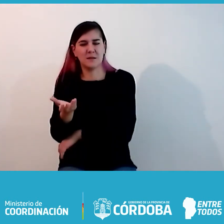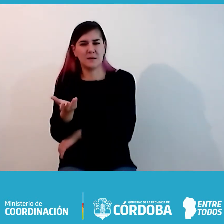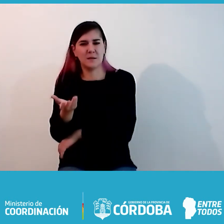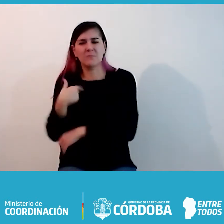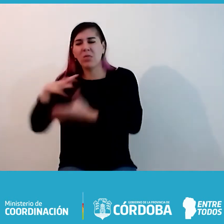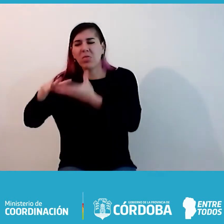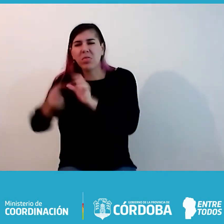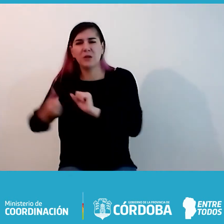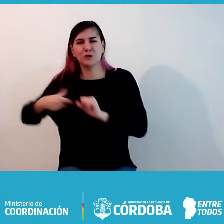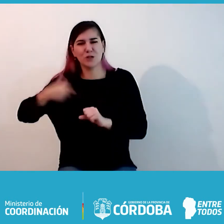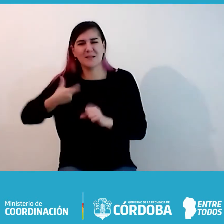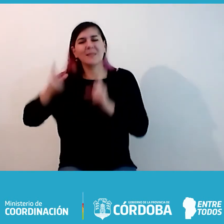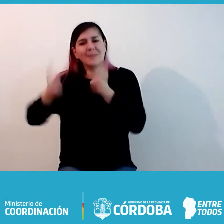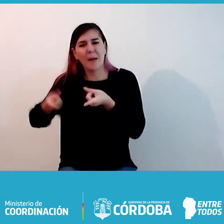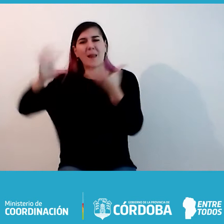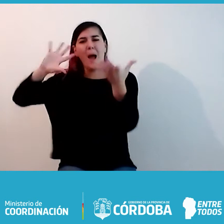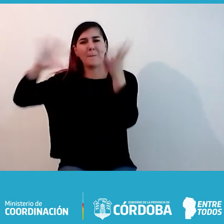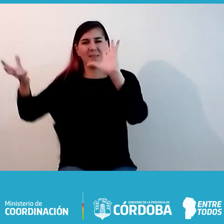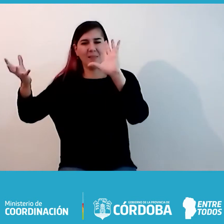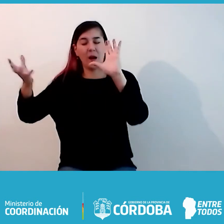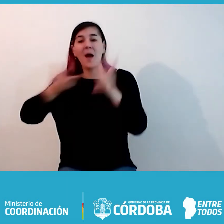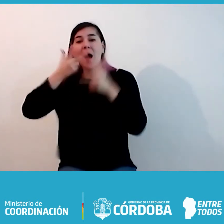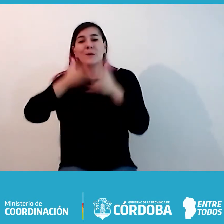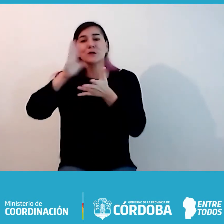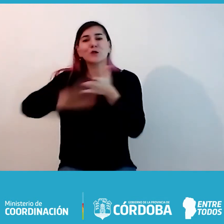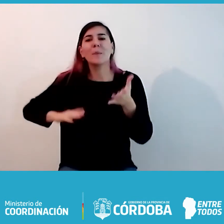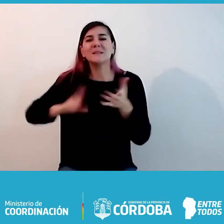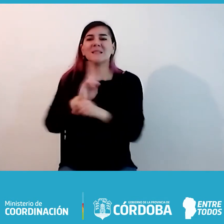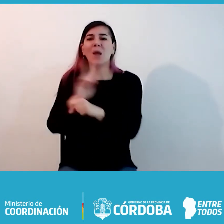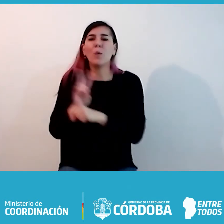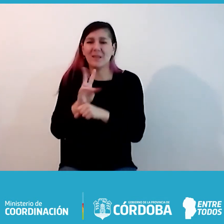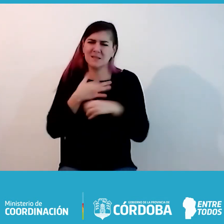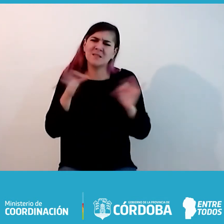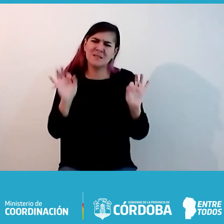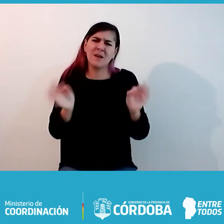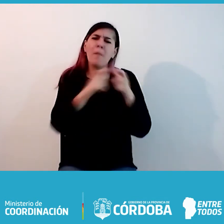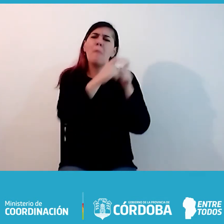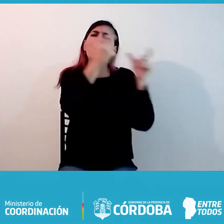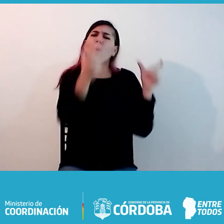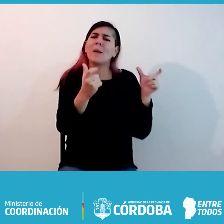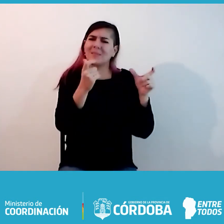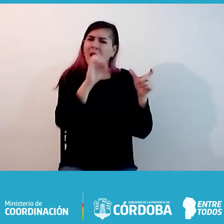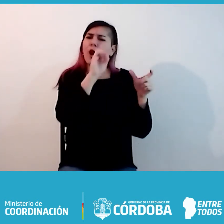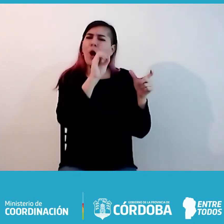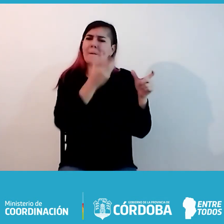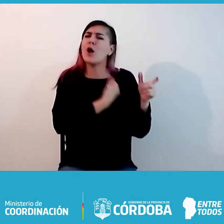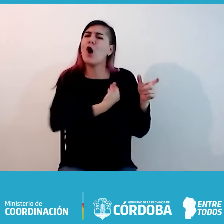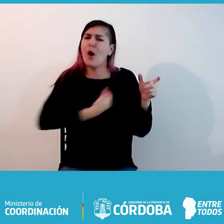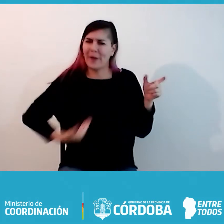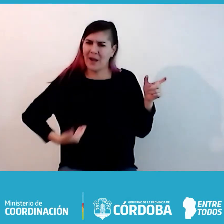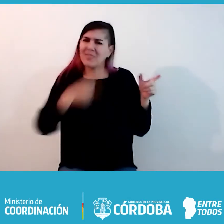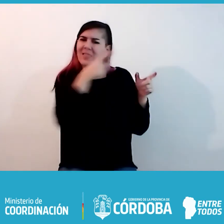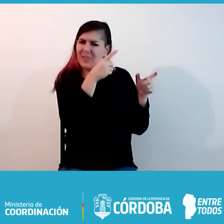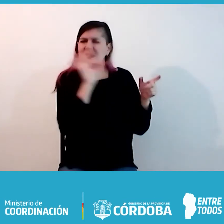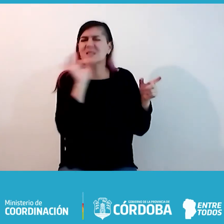nos lleva a la degradación ambiental. Se habla de seguridad cuando todos sabemos que el puente que lleva el nombre de un gobernante, todos